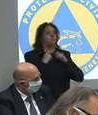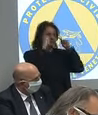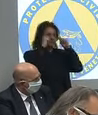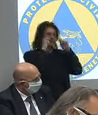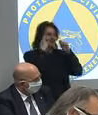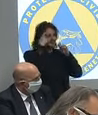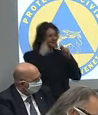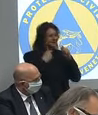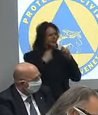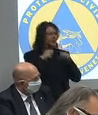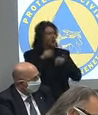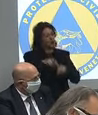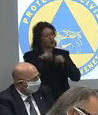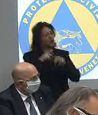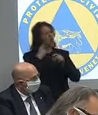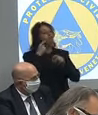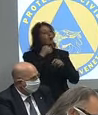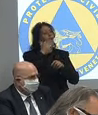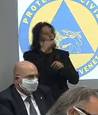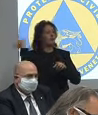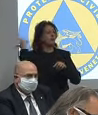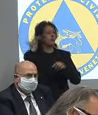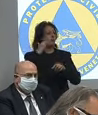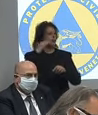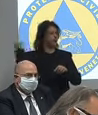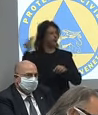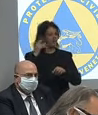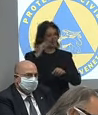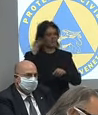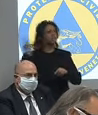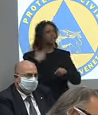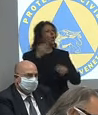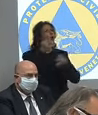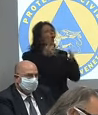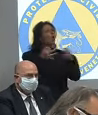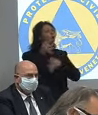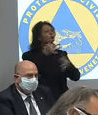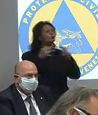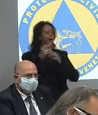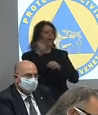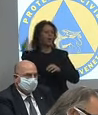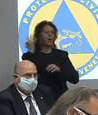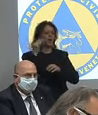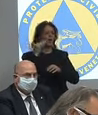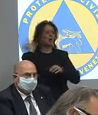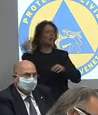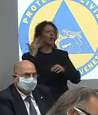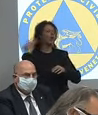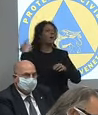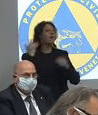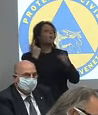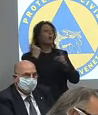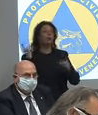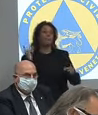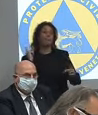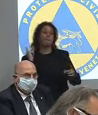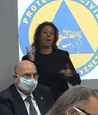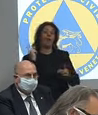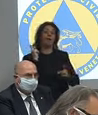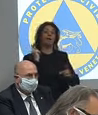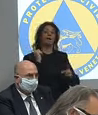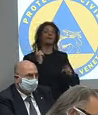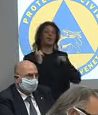scia di vaporacque o di goccioline che non si vedono, magari uno ti passa e tu hai sulla mascherina e intanto si va a respirare